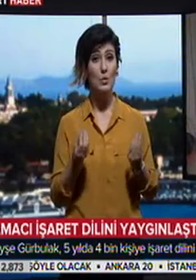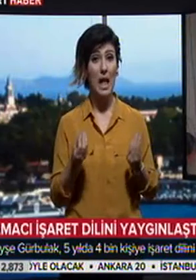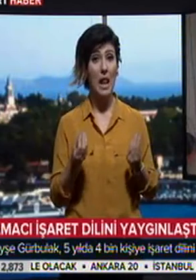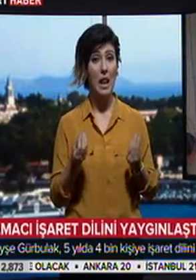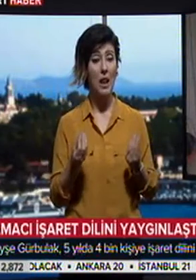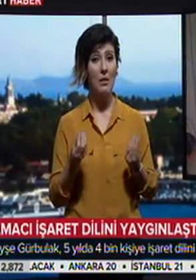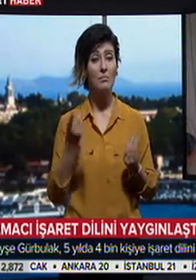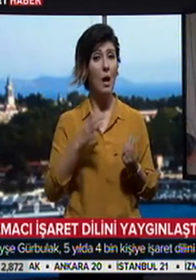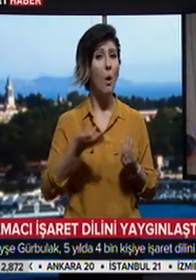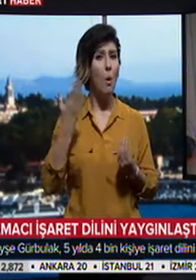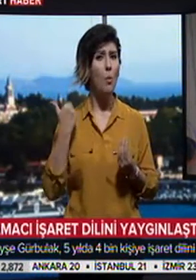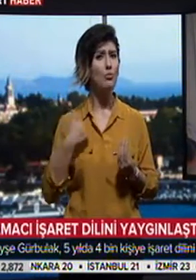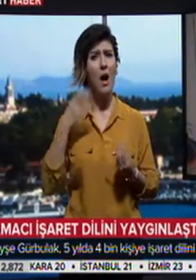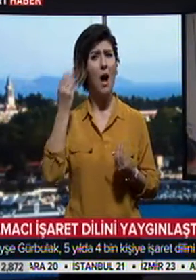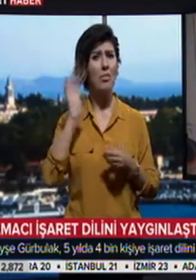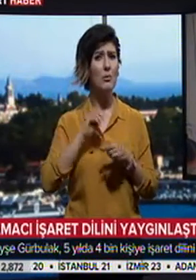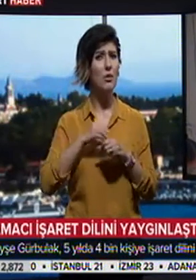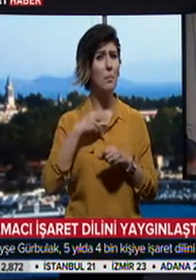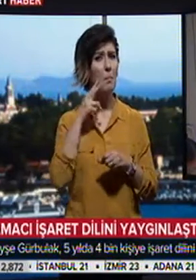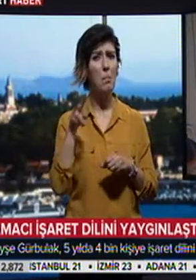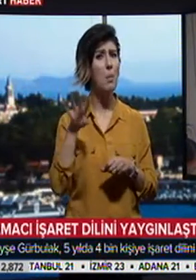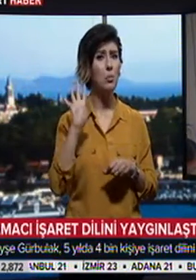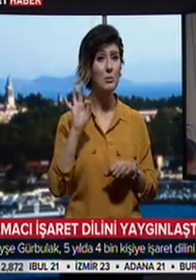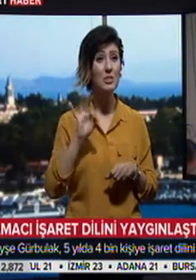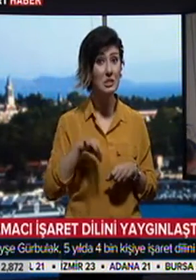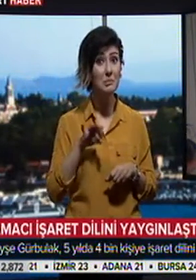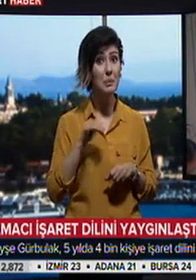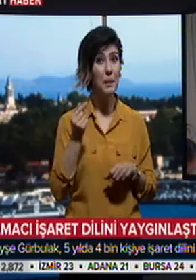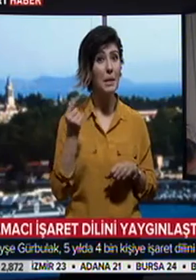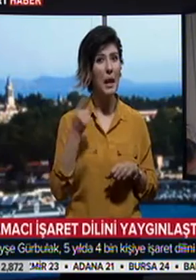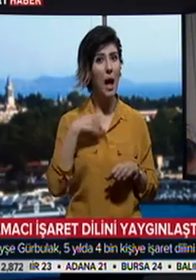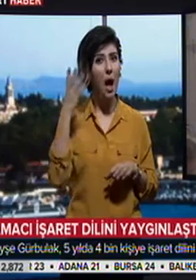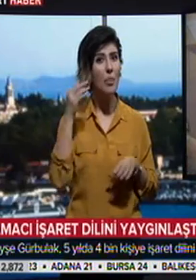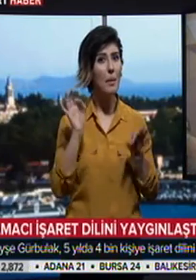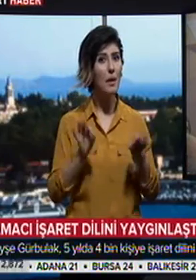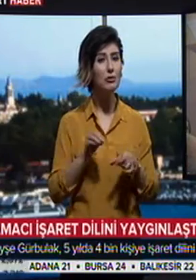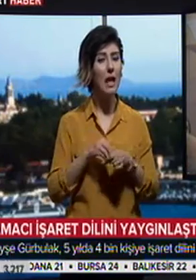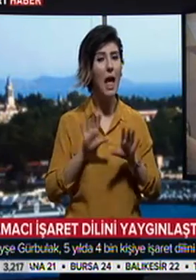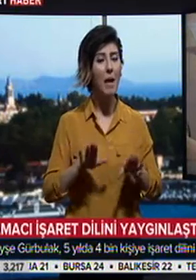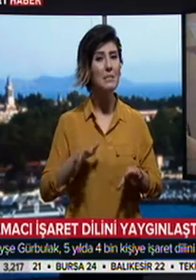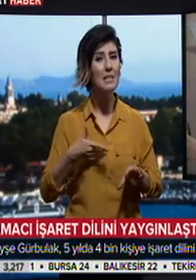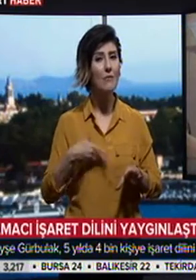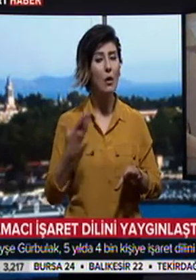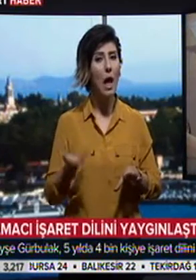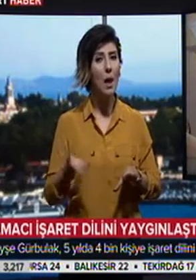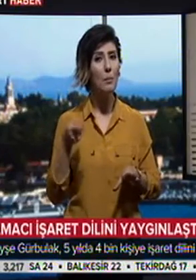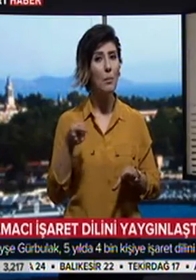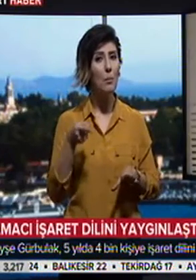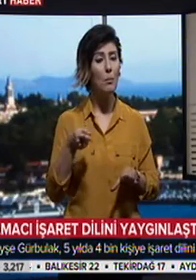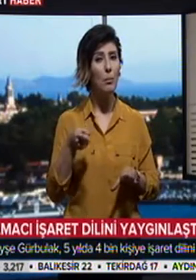Daha önce hiç anlamadığım için hiç o tarafa bakmıyordum ama şimdi biraz anlamaya başladığım için hem seviniyorum